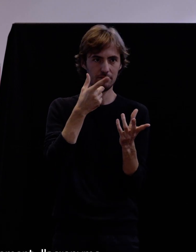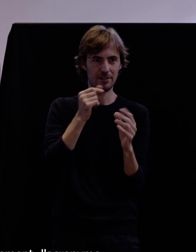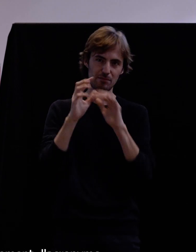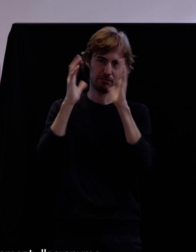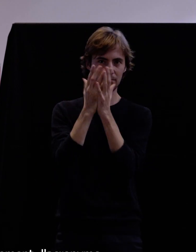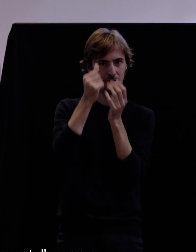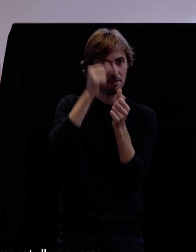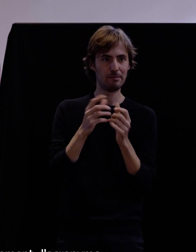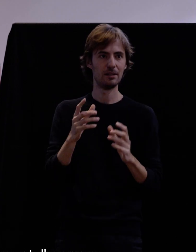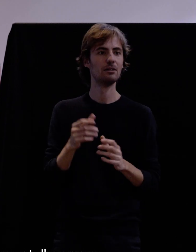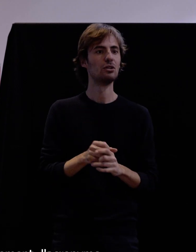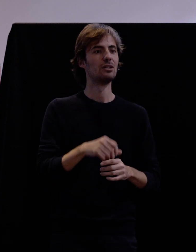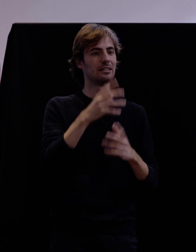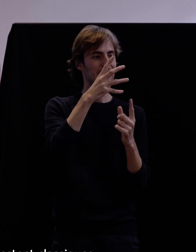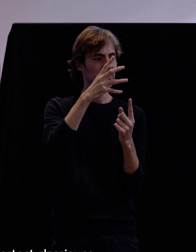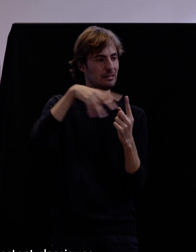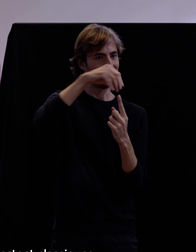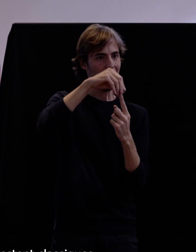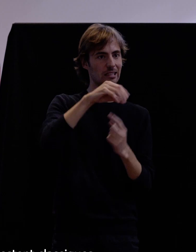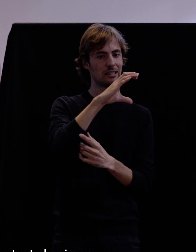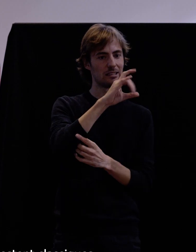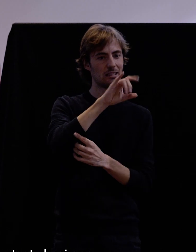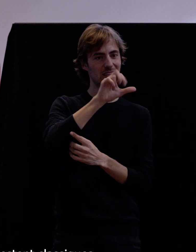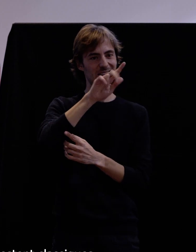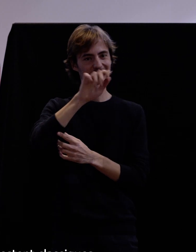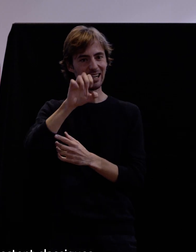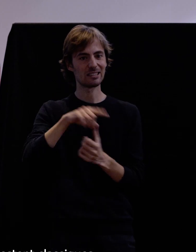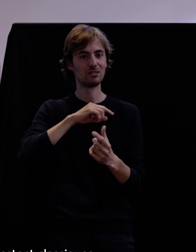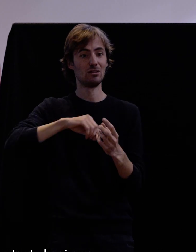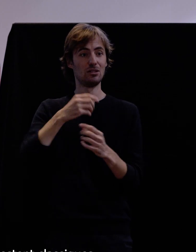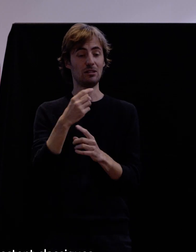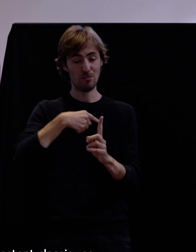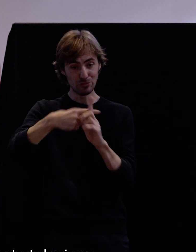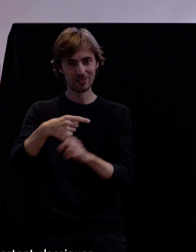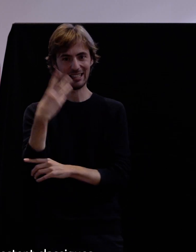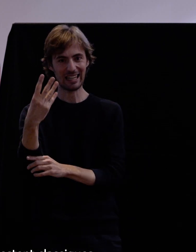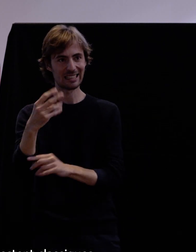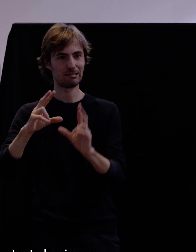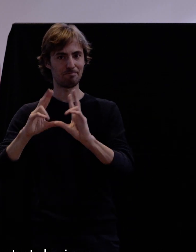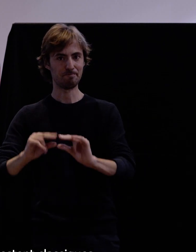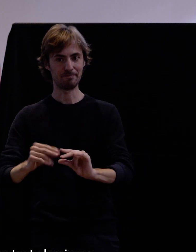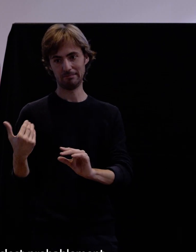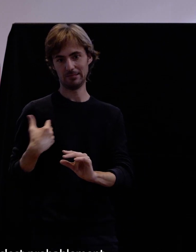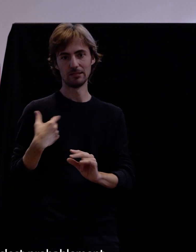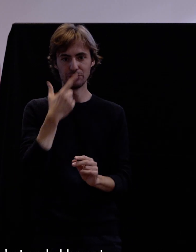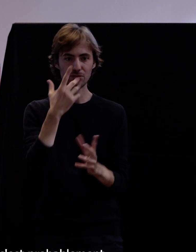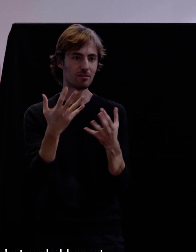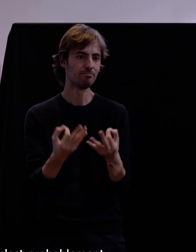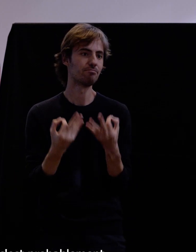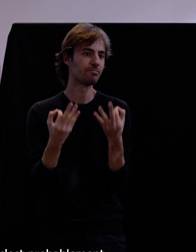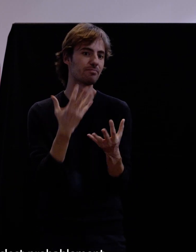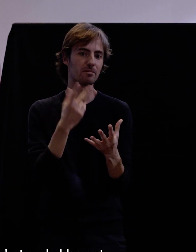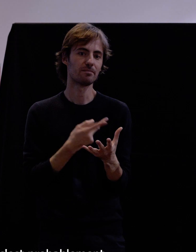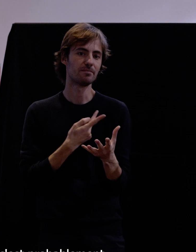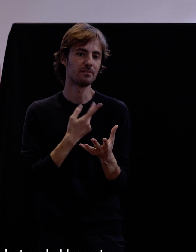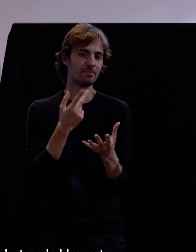finalement, l'acronyme plus les 4 trucs que je vous ai décrits reste classique, j'allais dire pour les parents, pour les non-médecins,